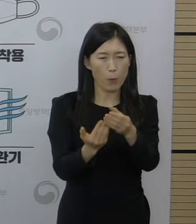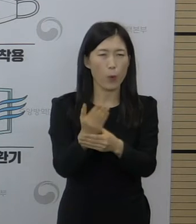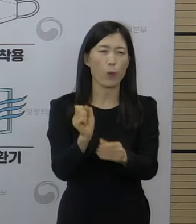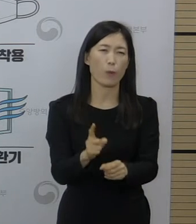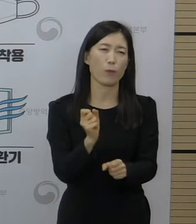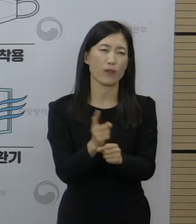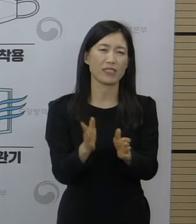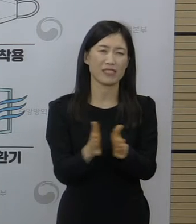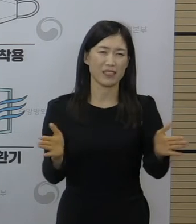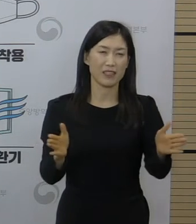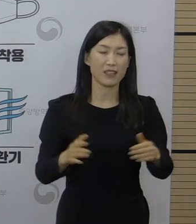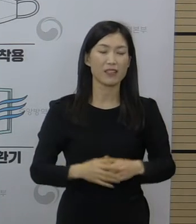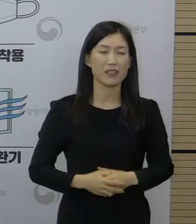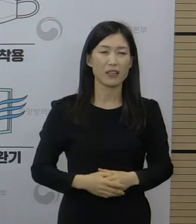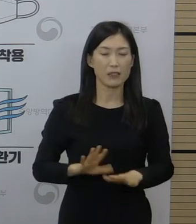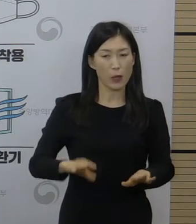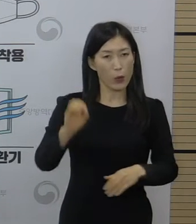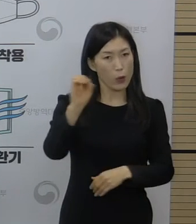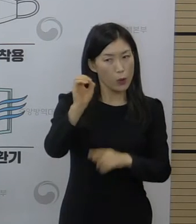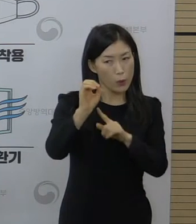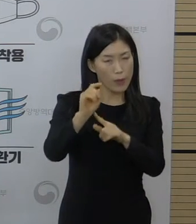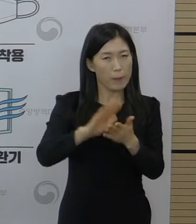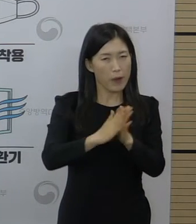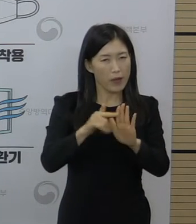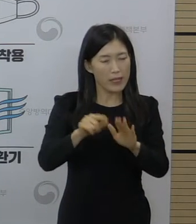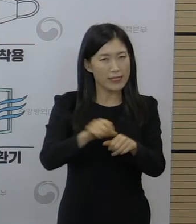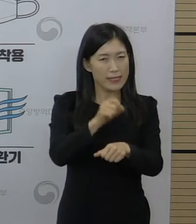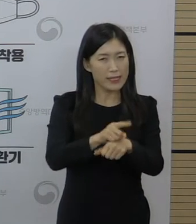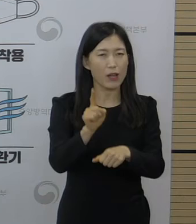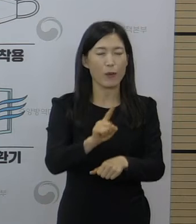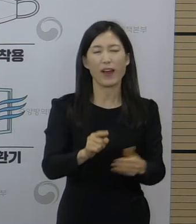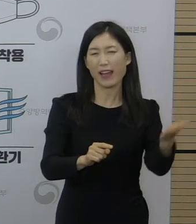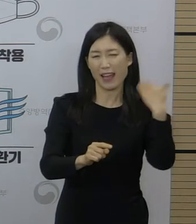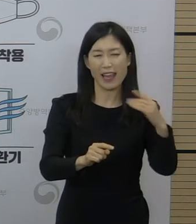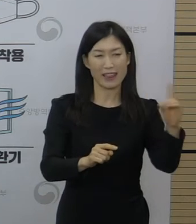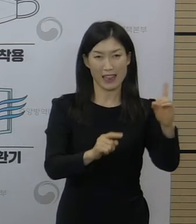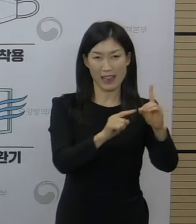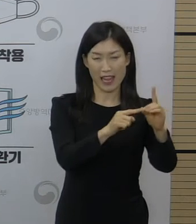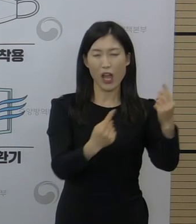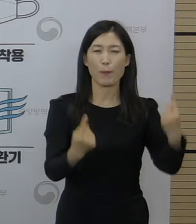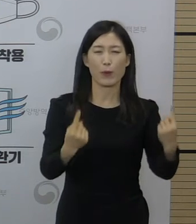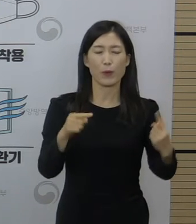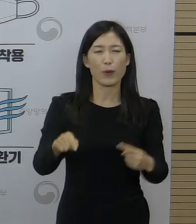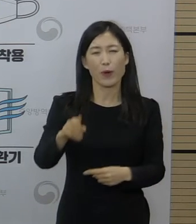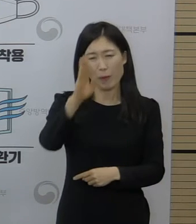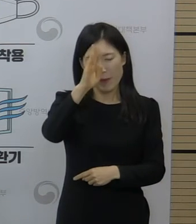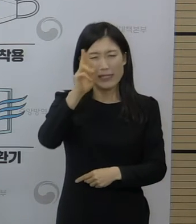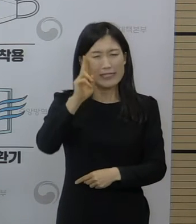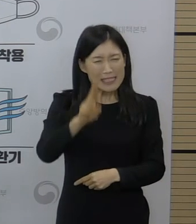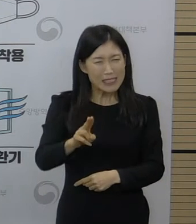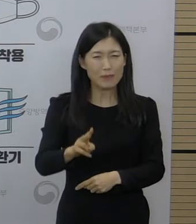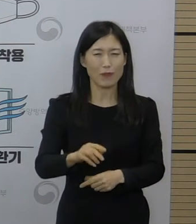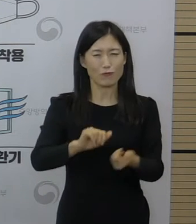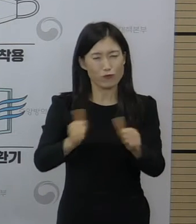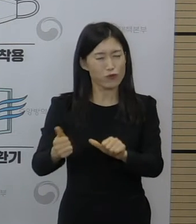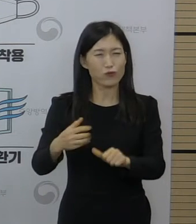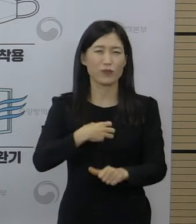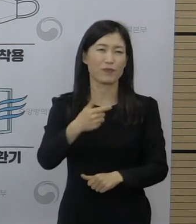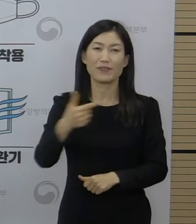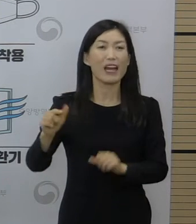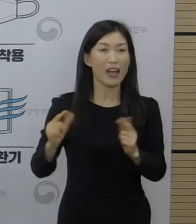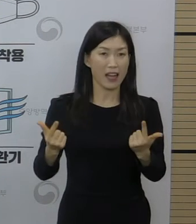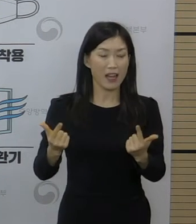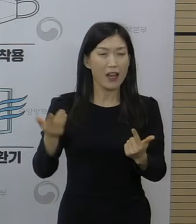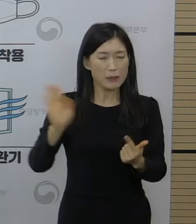있습니다. 오미크론 변이는 일반적으로 델타 변이에 비해서는 중증과 사망 위험이 높지 않지만